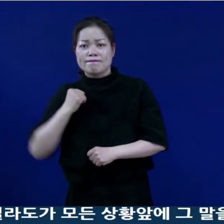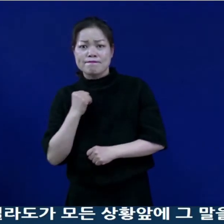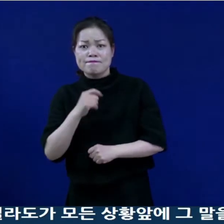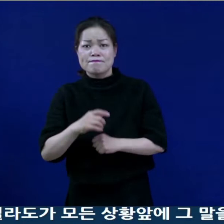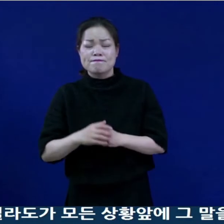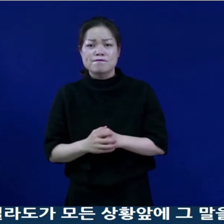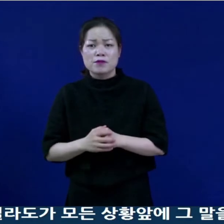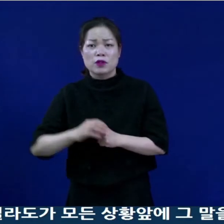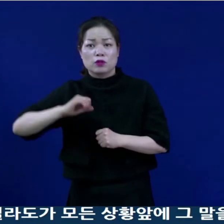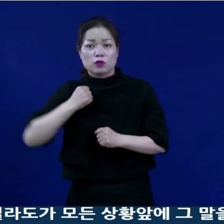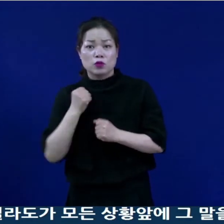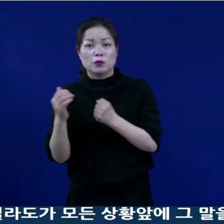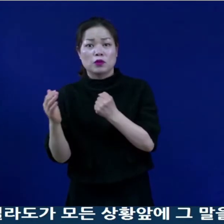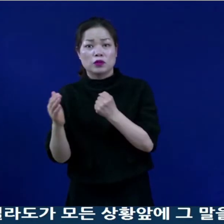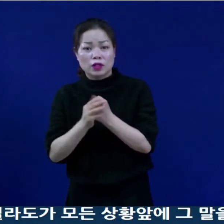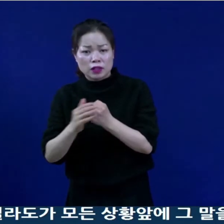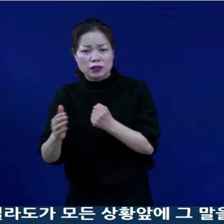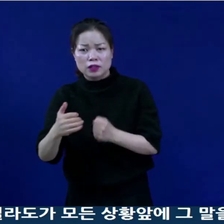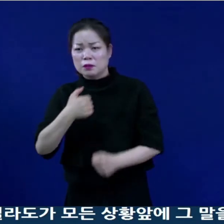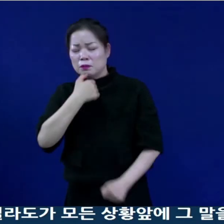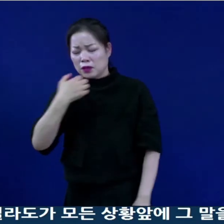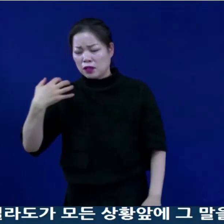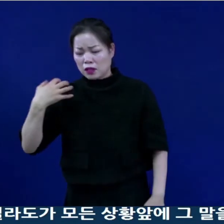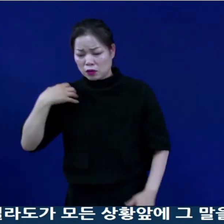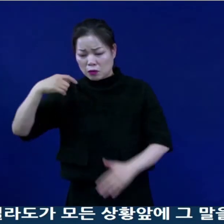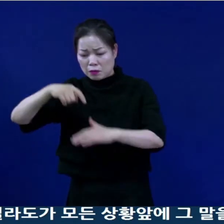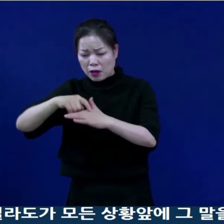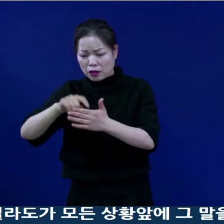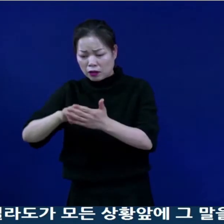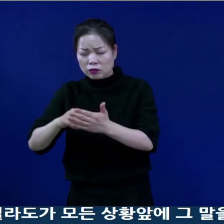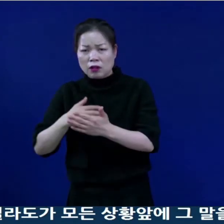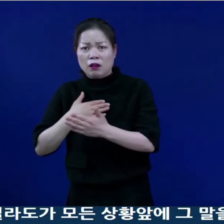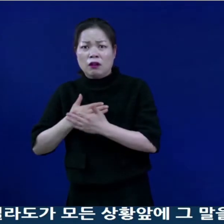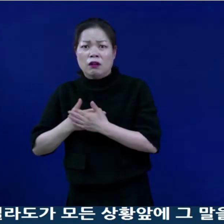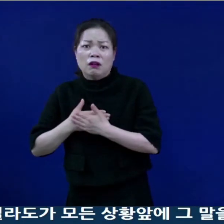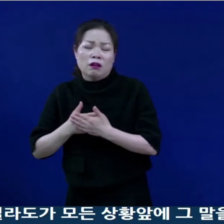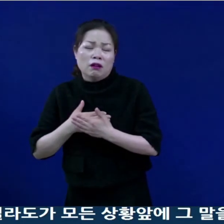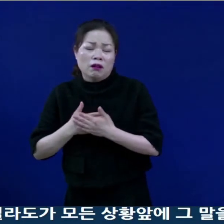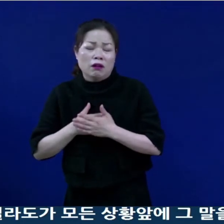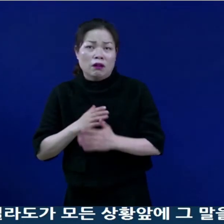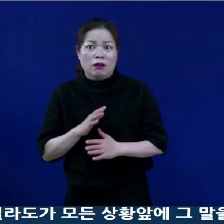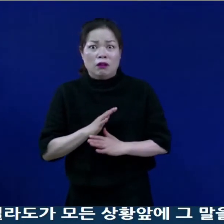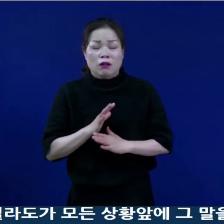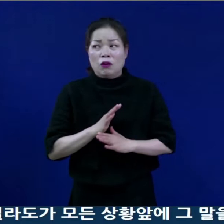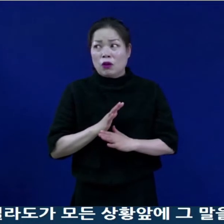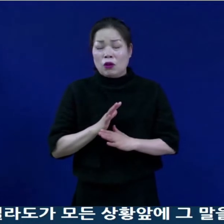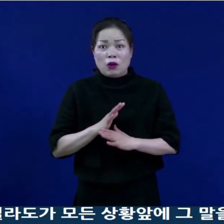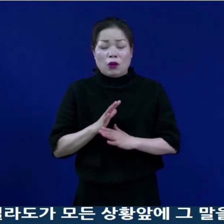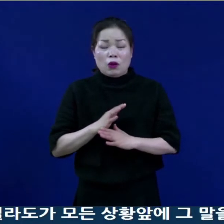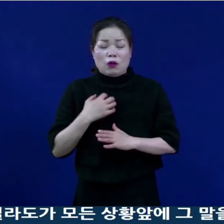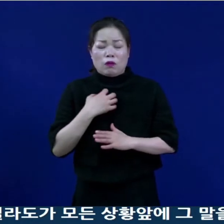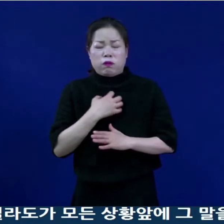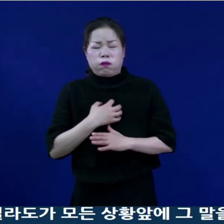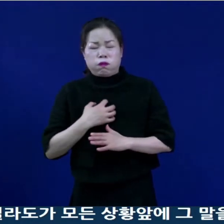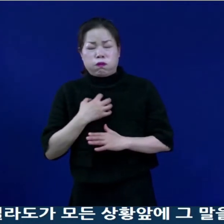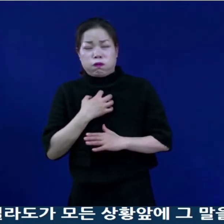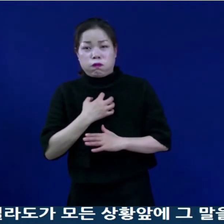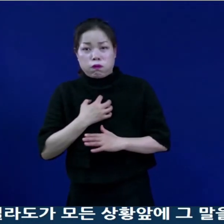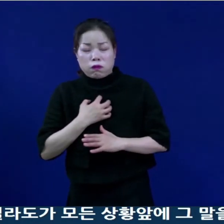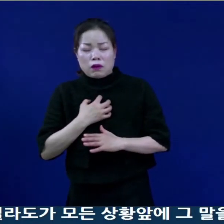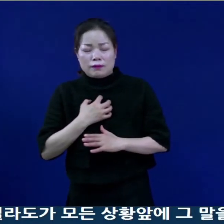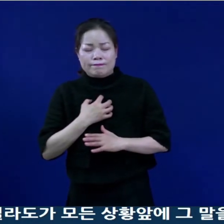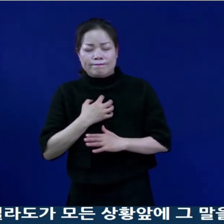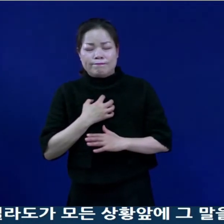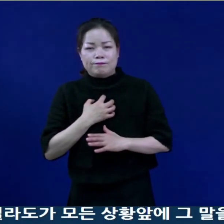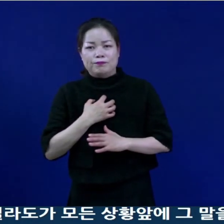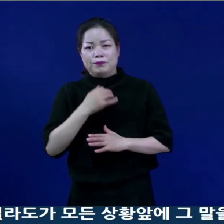협박에 굴복당하니 빌라도의 마음 가운데 불안과 공포와 걱정이 그 마음 가운데